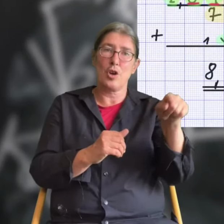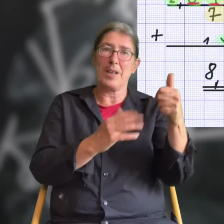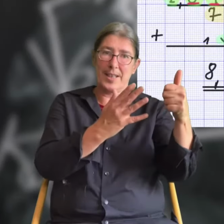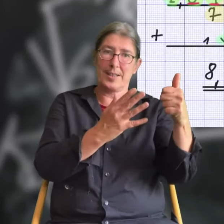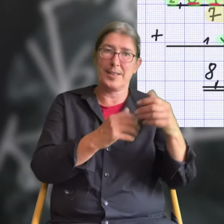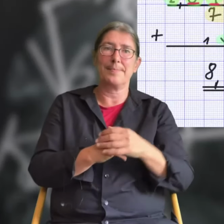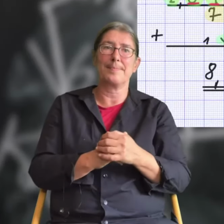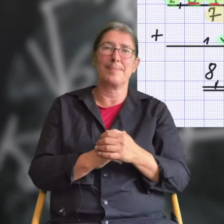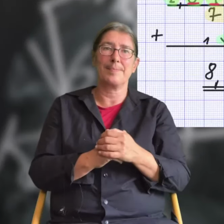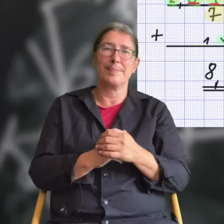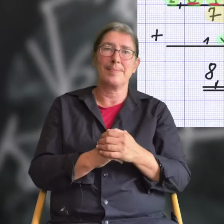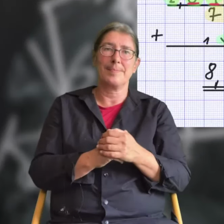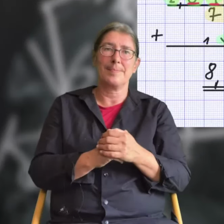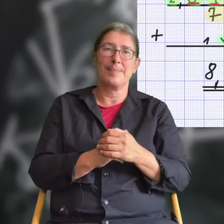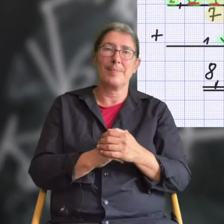23,6.